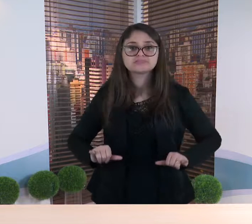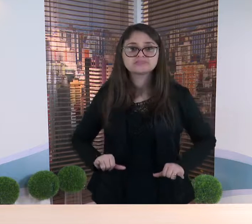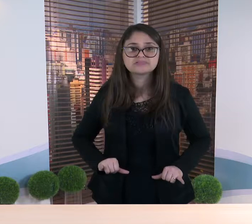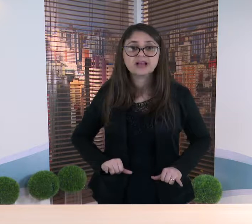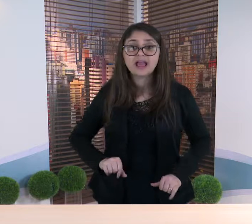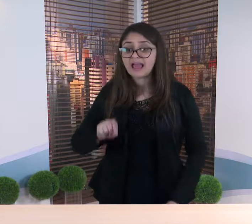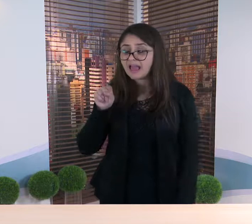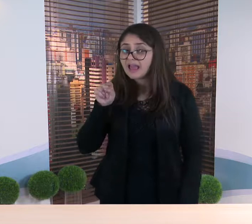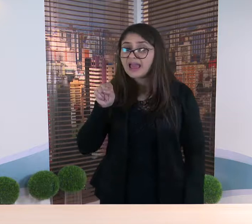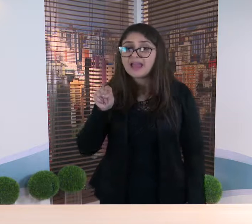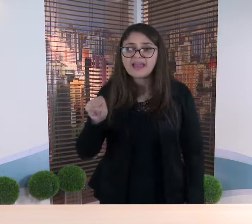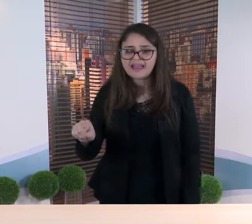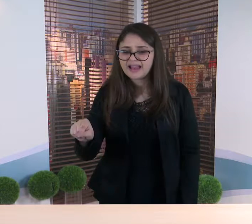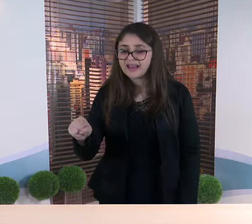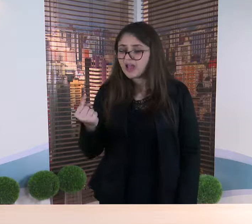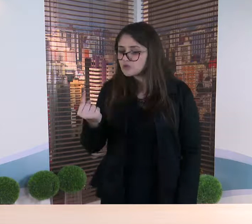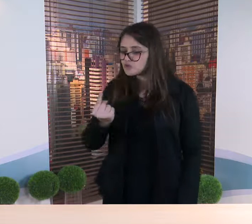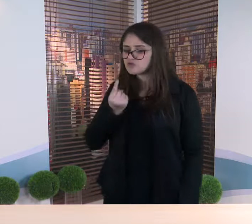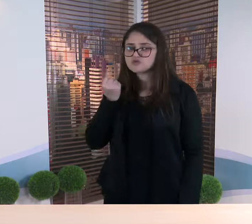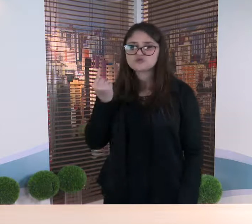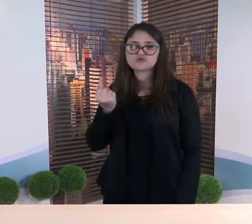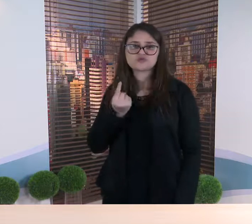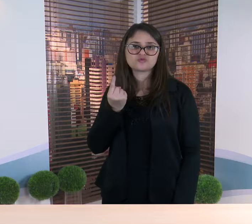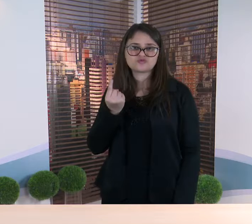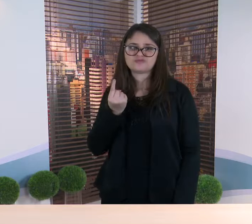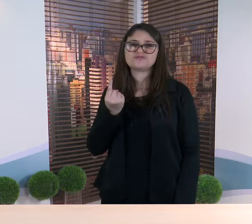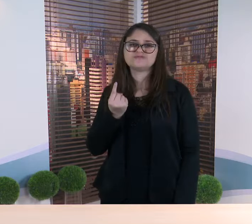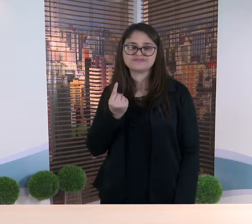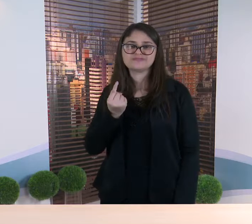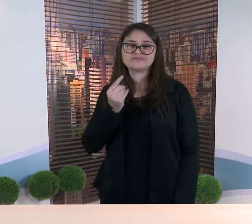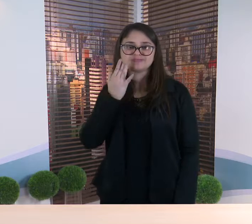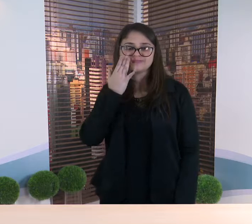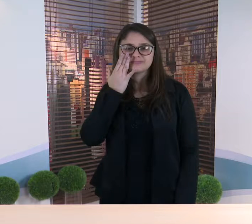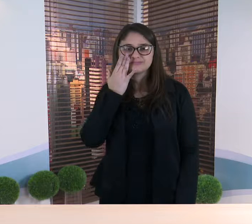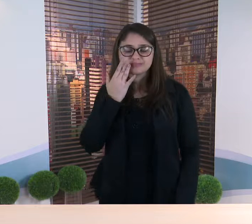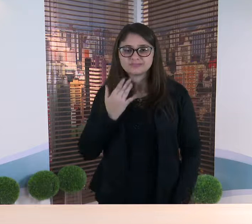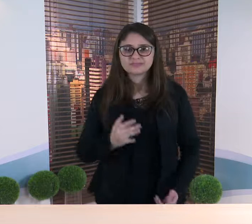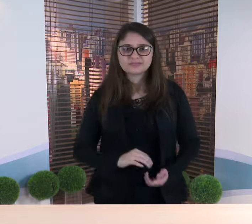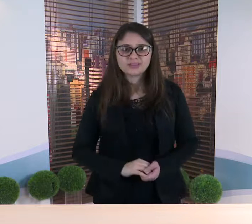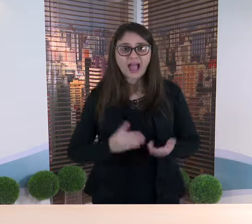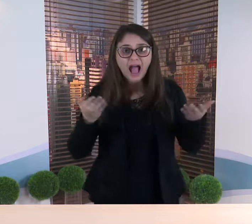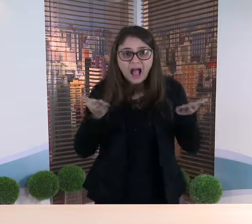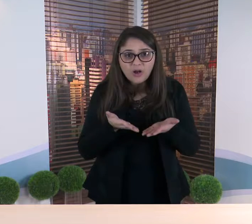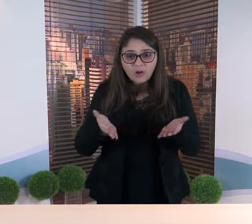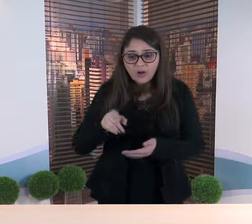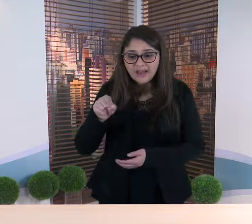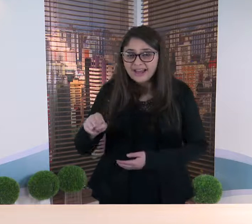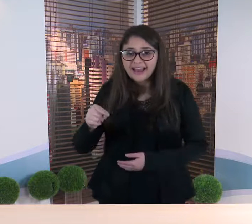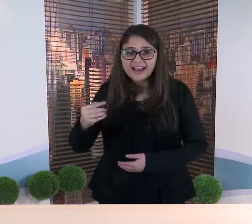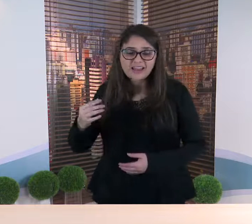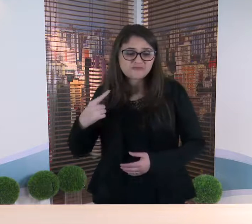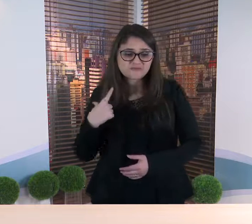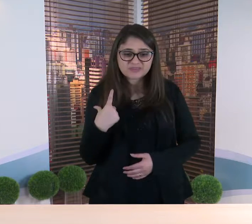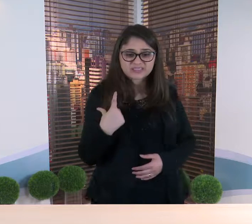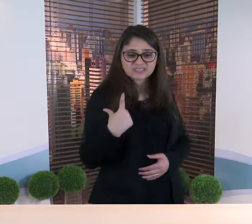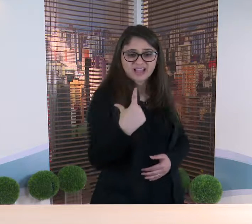colocado em absoluto isolamento social. Ele se encontra, de agora em diante, fora da sociedade